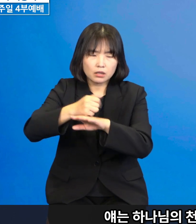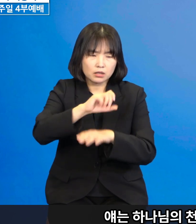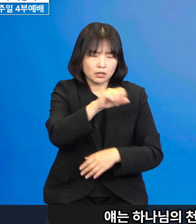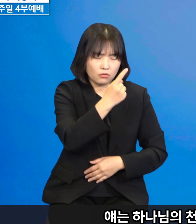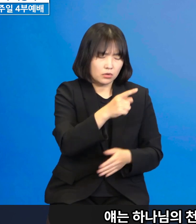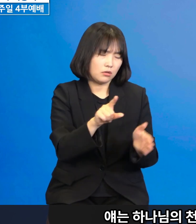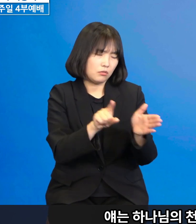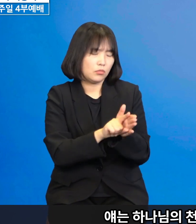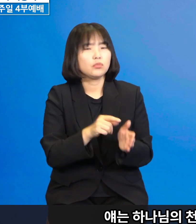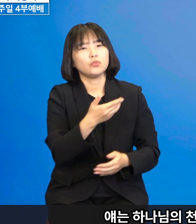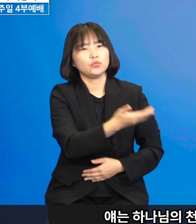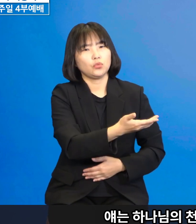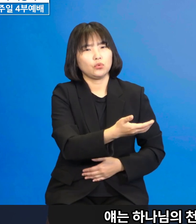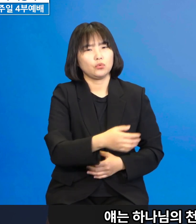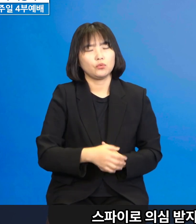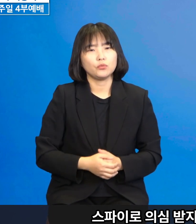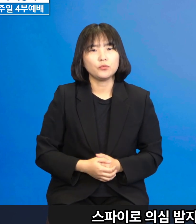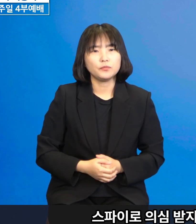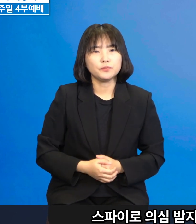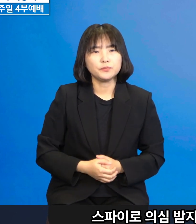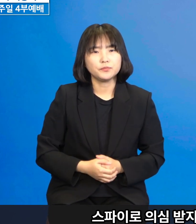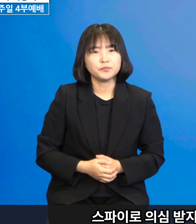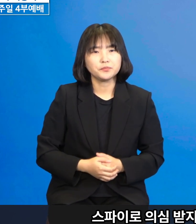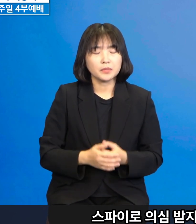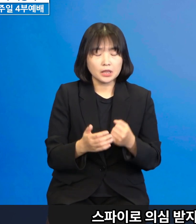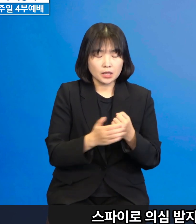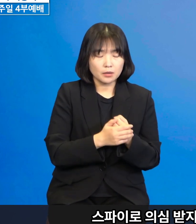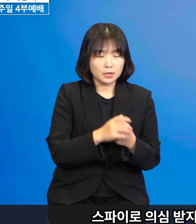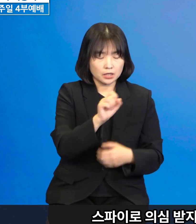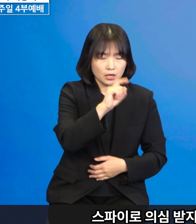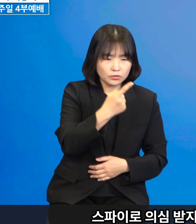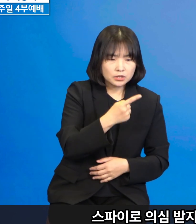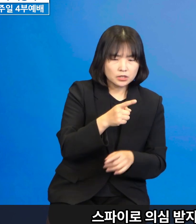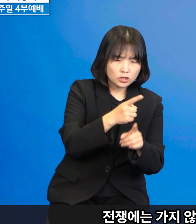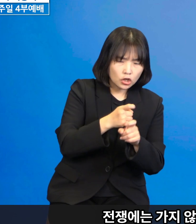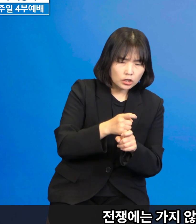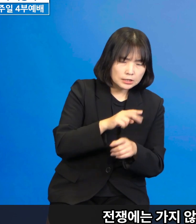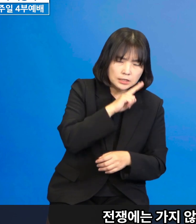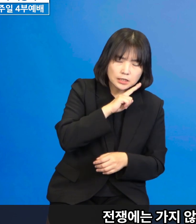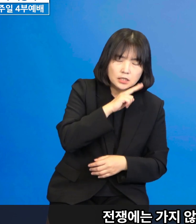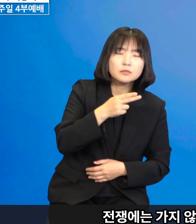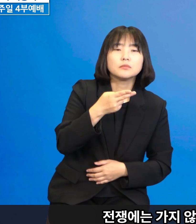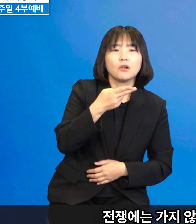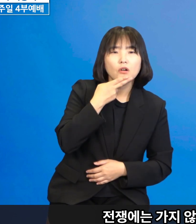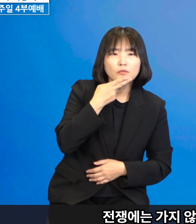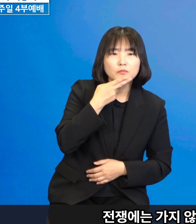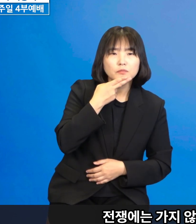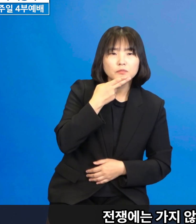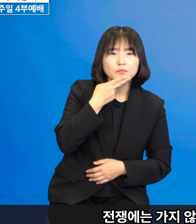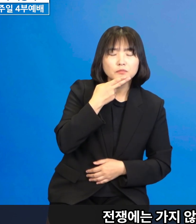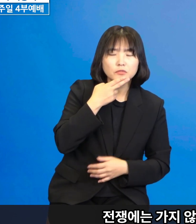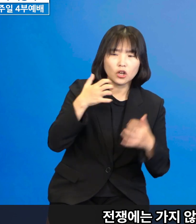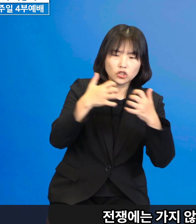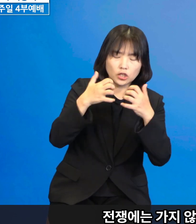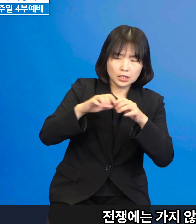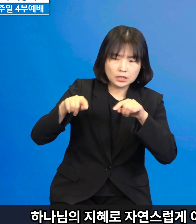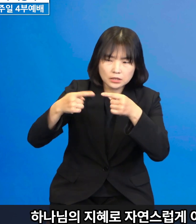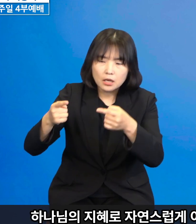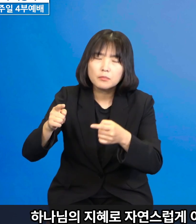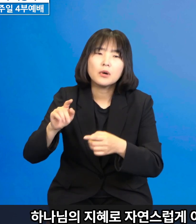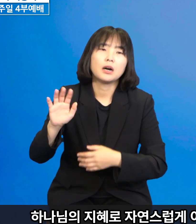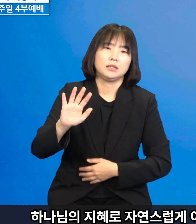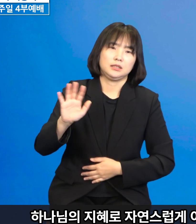얘는 하나님의 천사야. 이렇게 해주니까 스파이를 의심받지 않으면서 안전하면서도 전쟁에는 가지 않는 기가 막힌